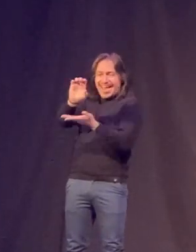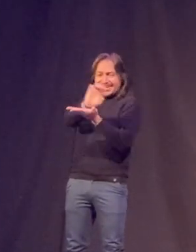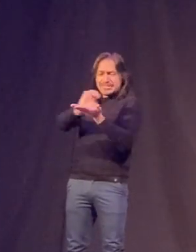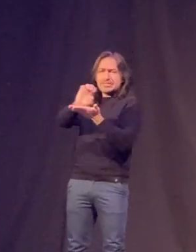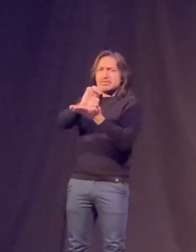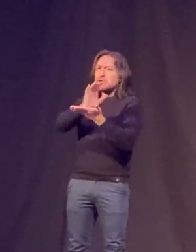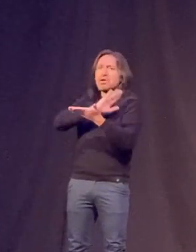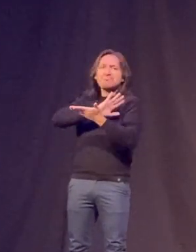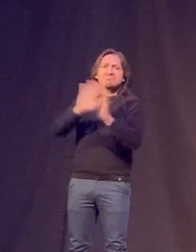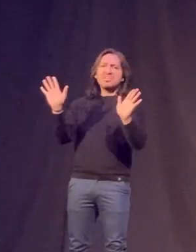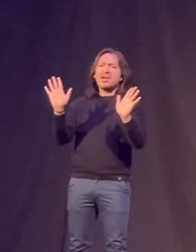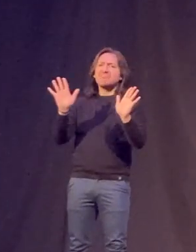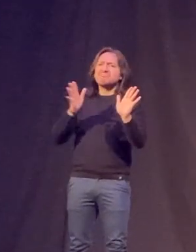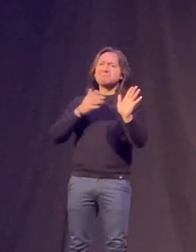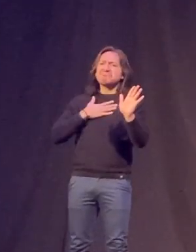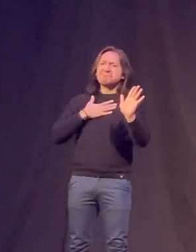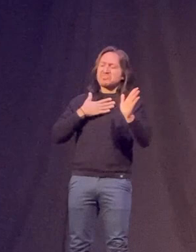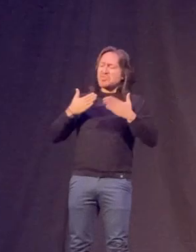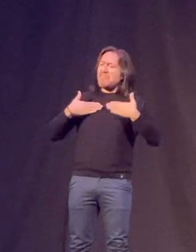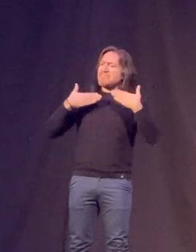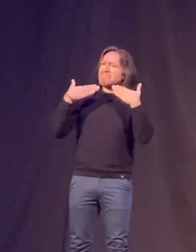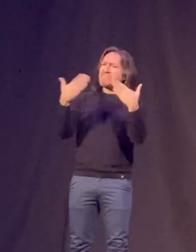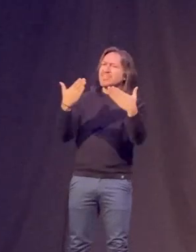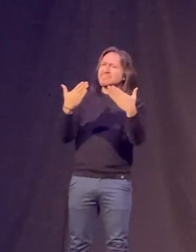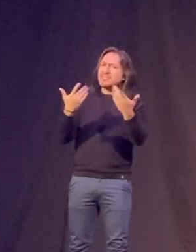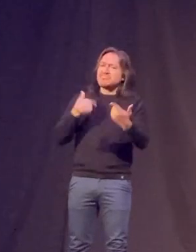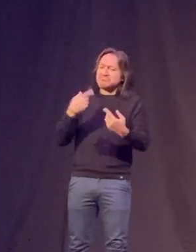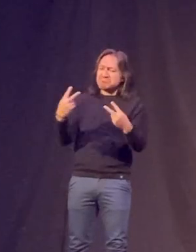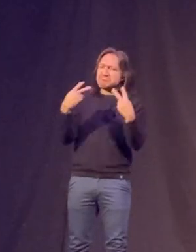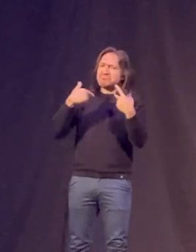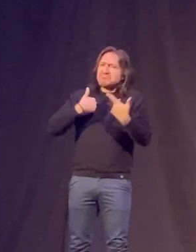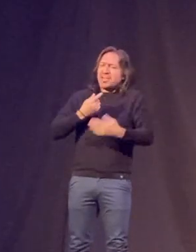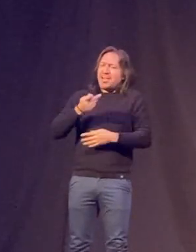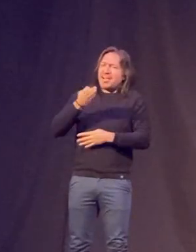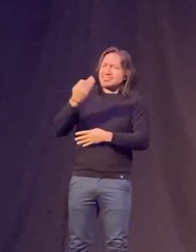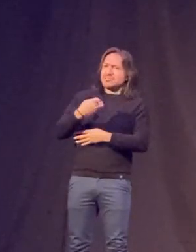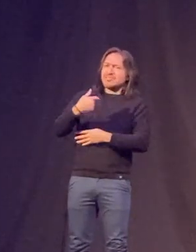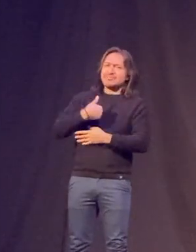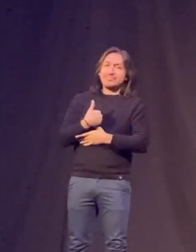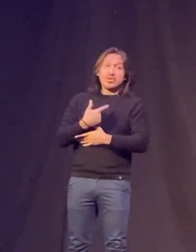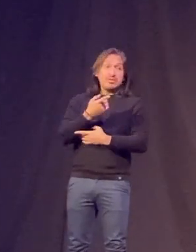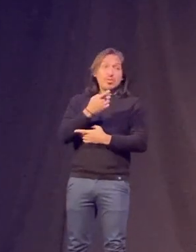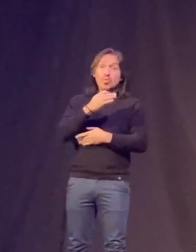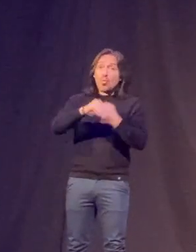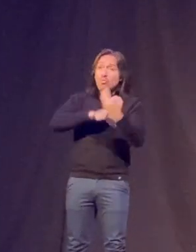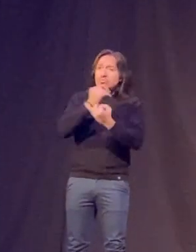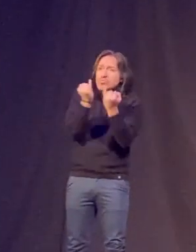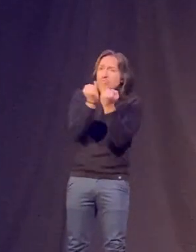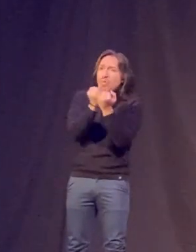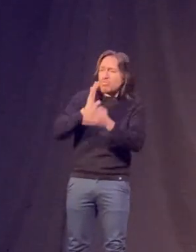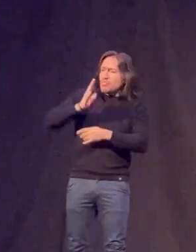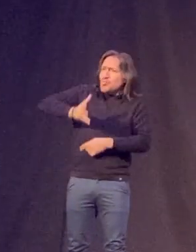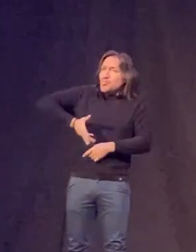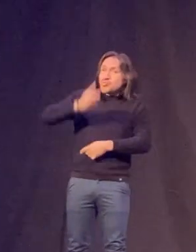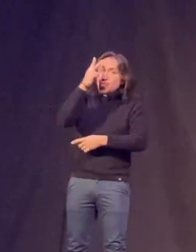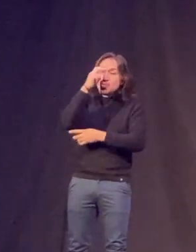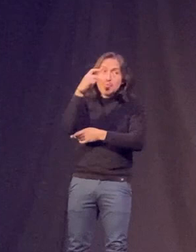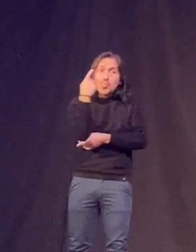closet. Y eso es súper poderoso. Debemos asumirse orgulloso de su identidad y de sus